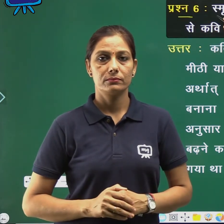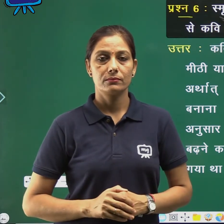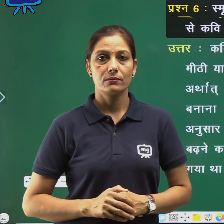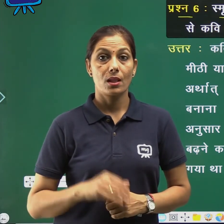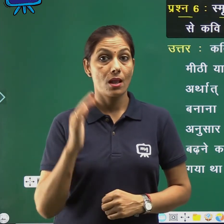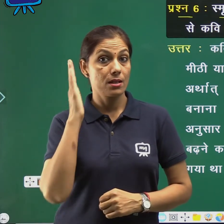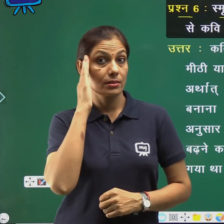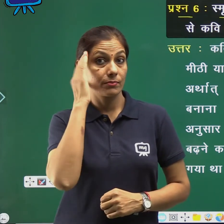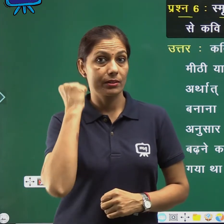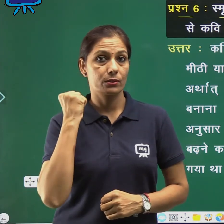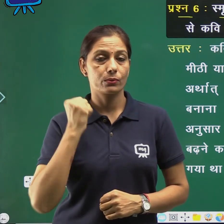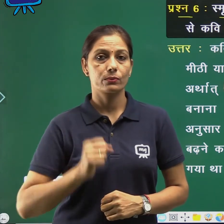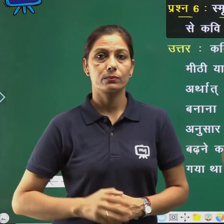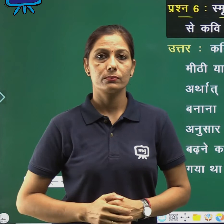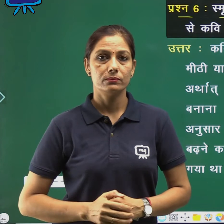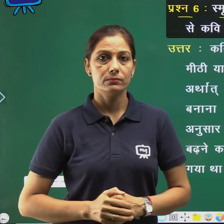स्मृति को